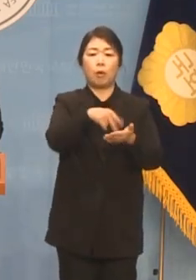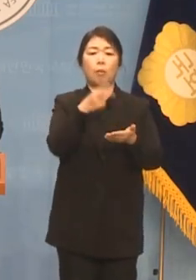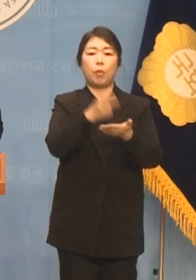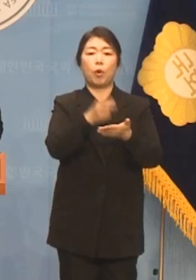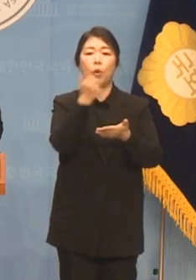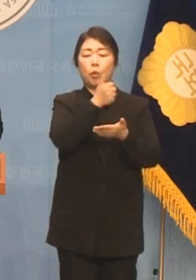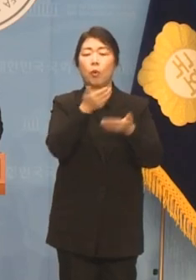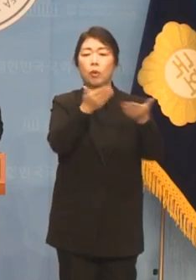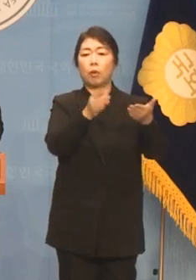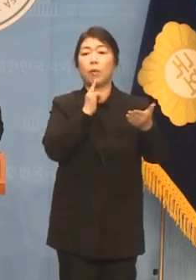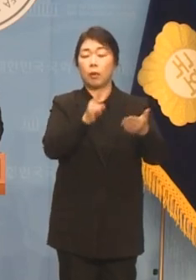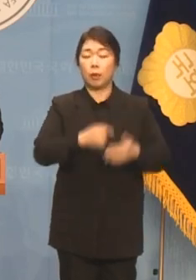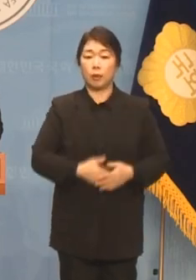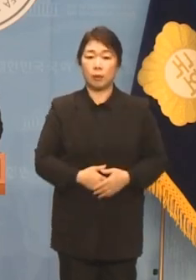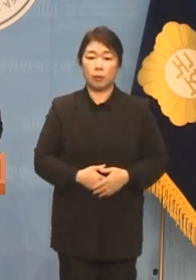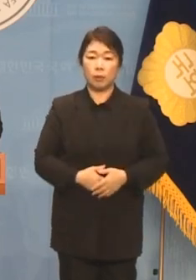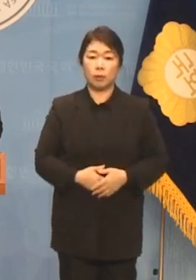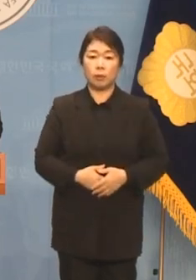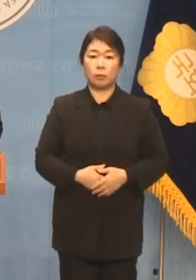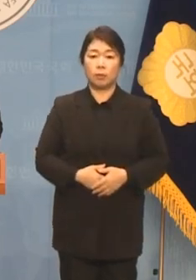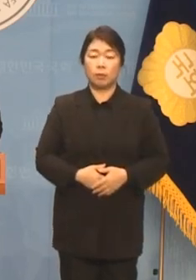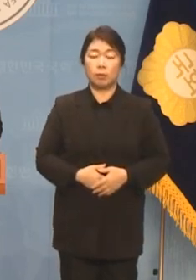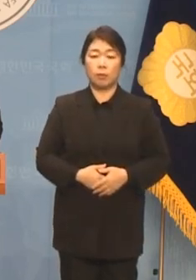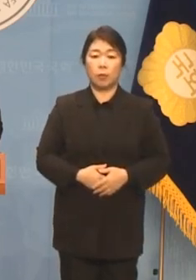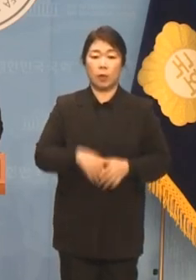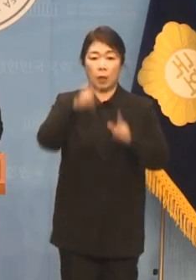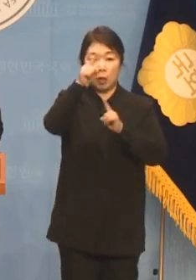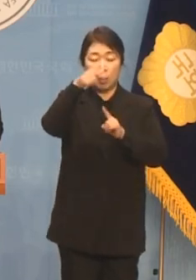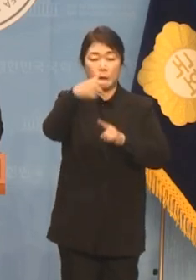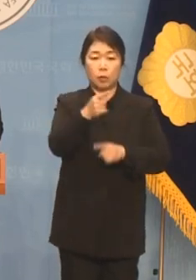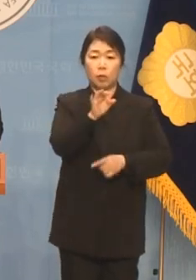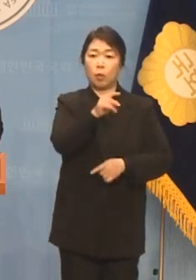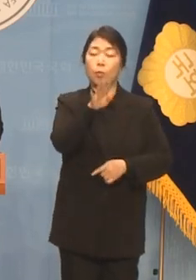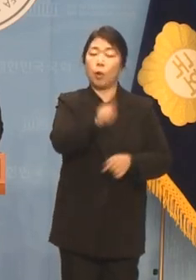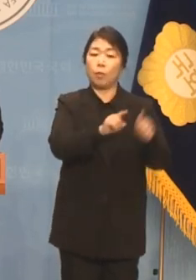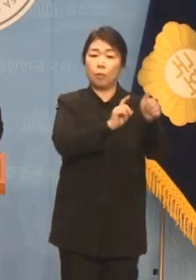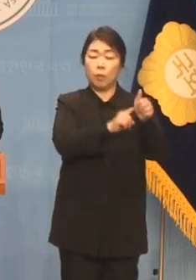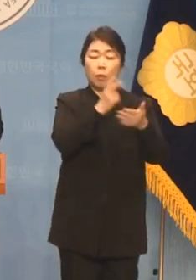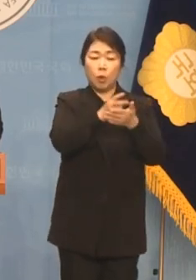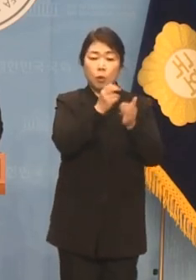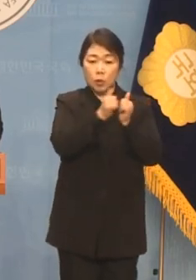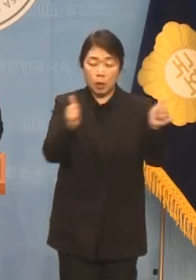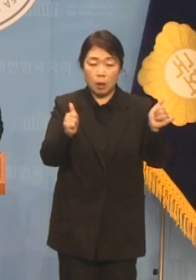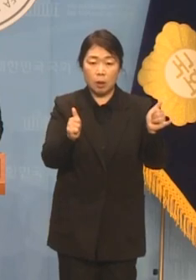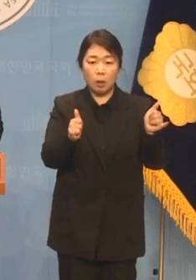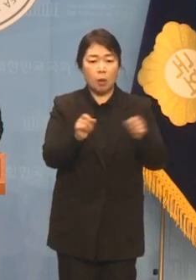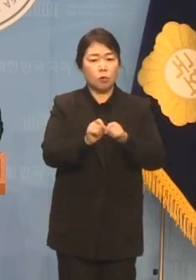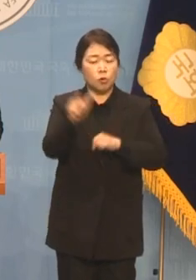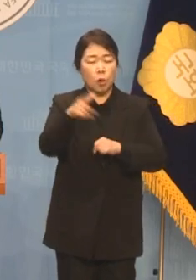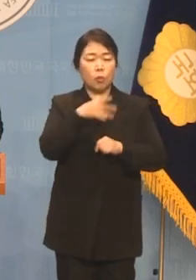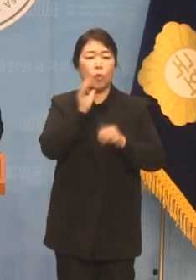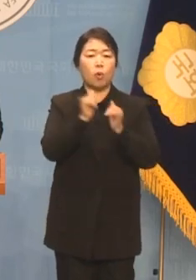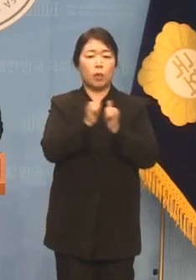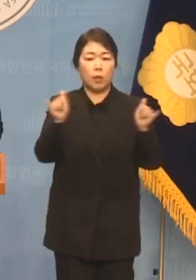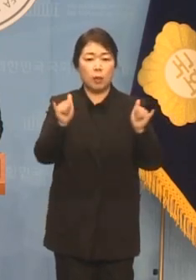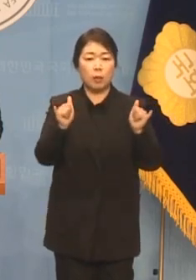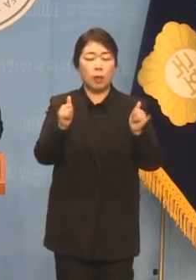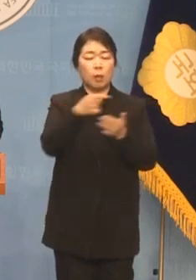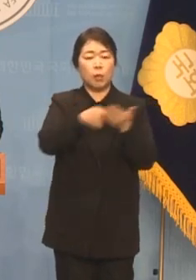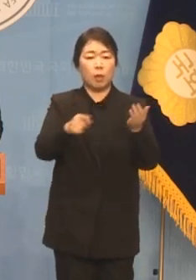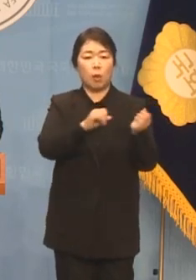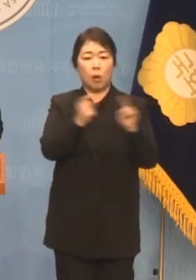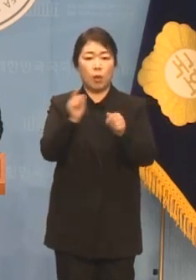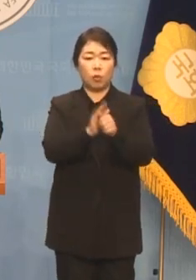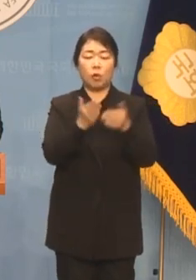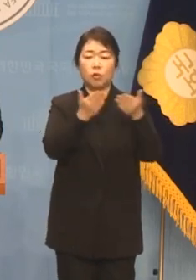때문입니다 박후보의 배우자 이군 변호사는 주부와 노인들의 피해를 회복시키는 것이